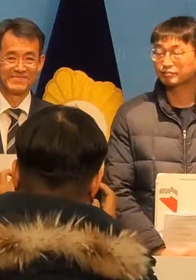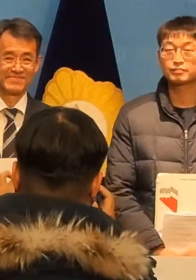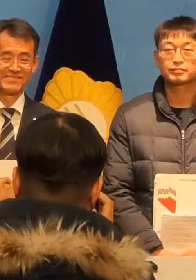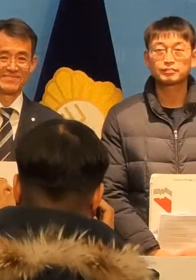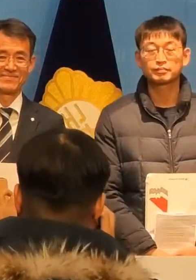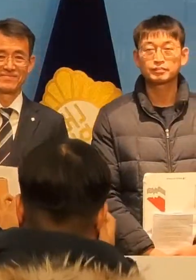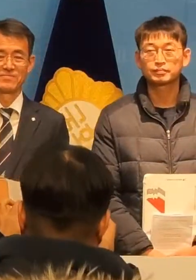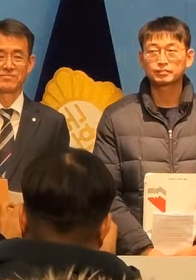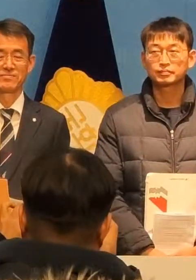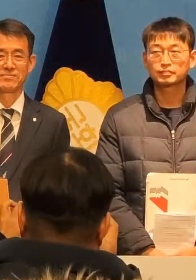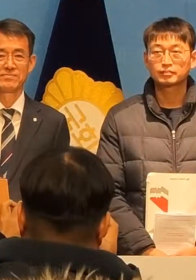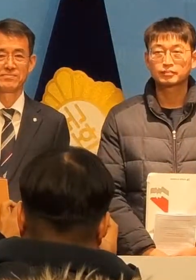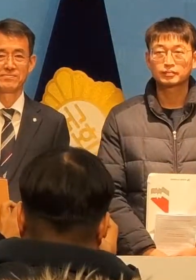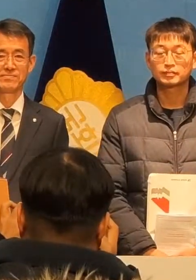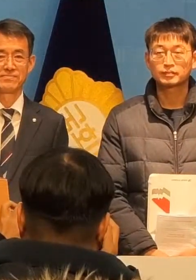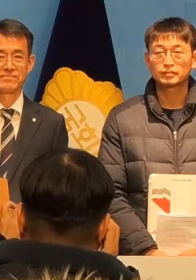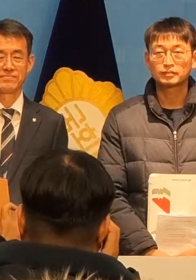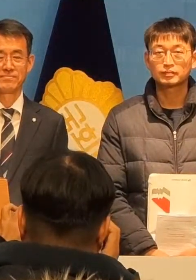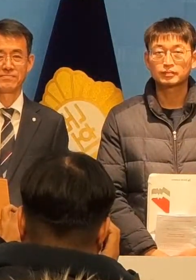다 같이